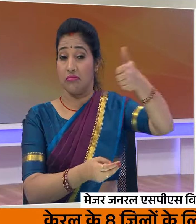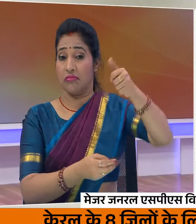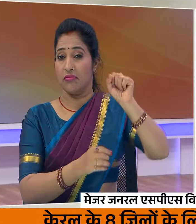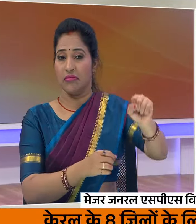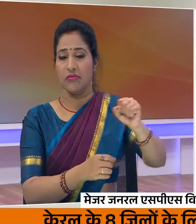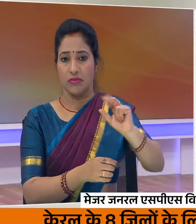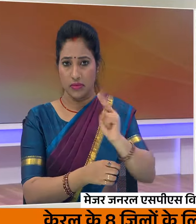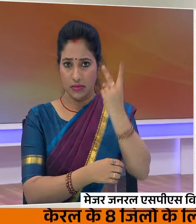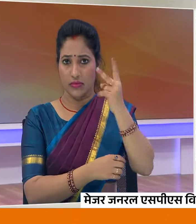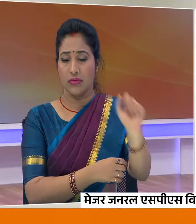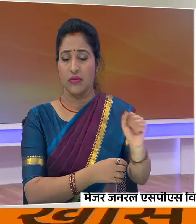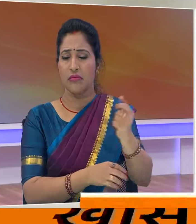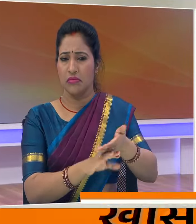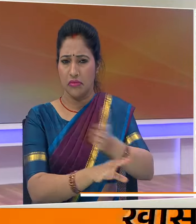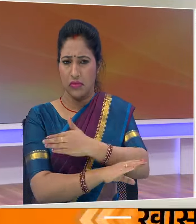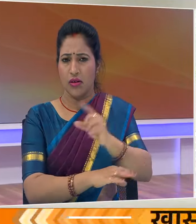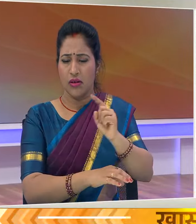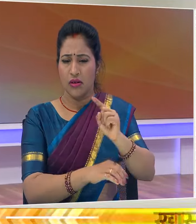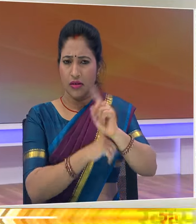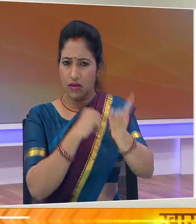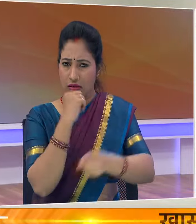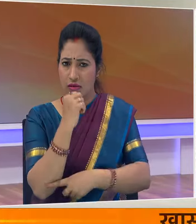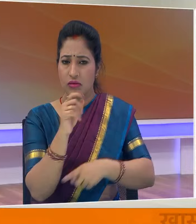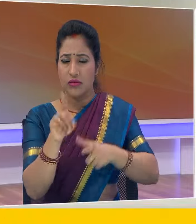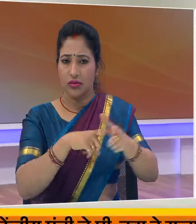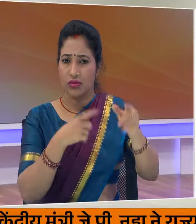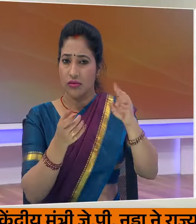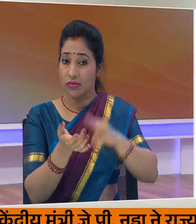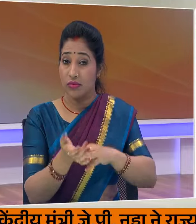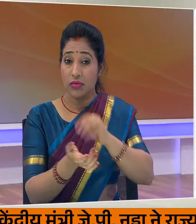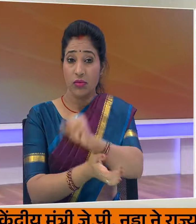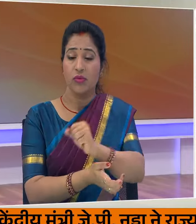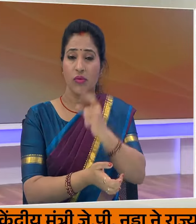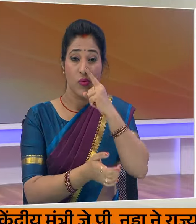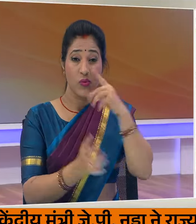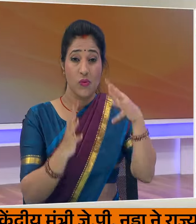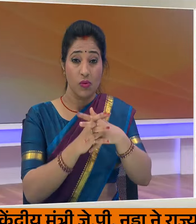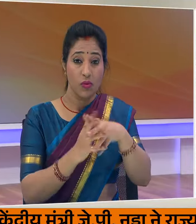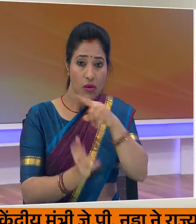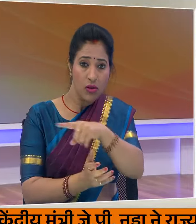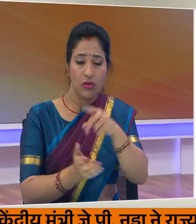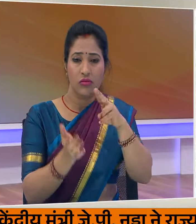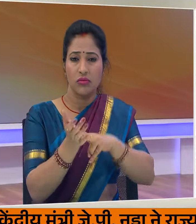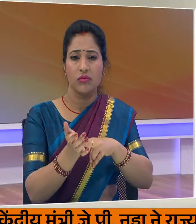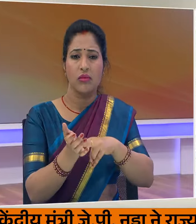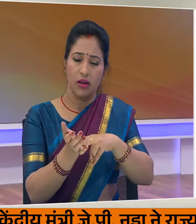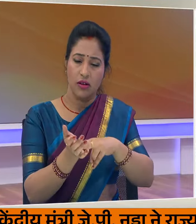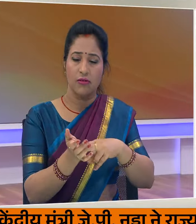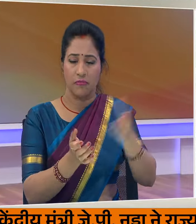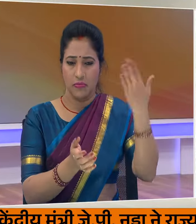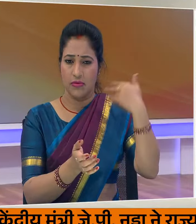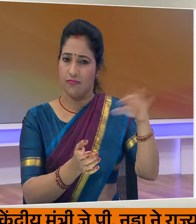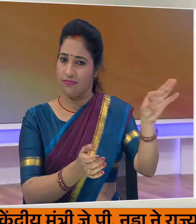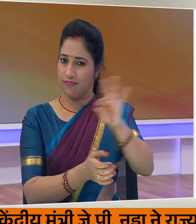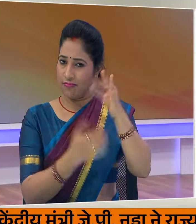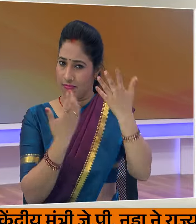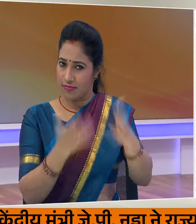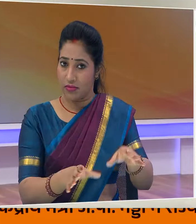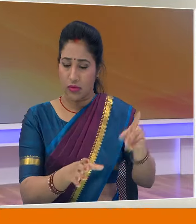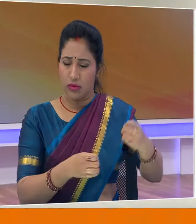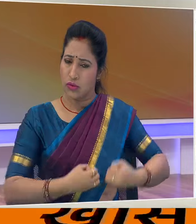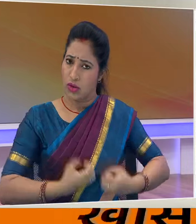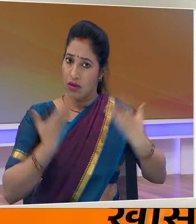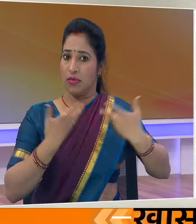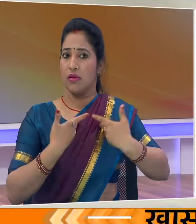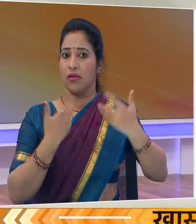पहले बार हमने लास्ट ईयर जामिया मिल्लिया इस्लामिया की जो मैडम थी वाइस चांसलर, नजमा अख्तर मैम, उनको बनाया था। बहुत खुशी हो